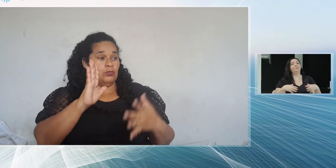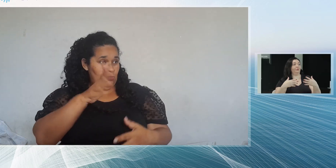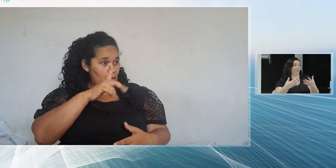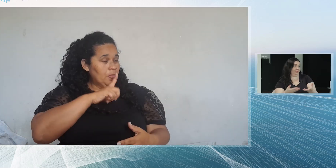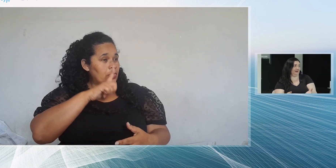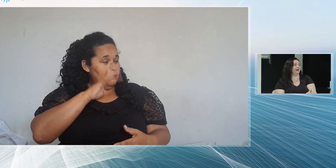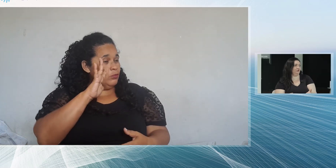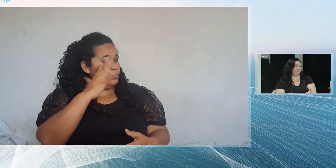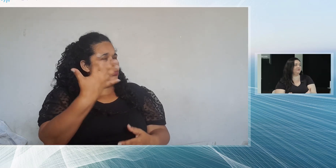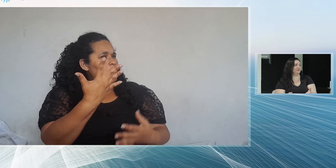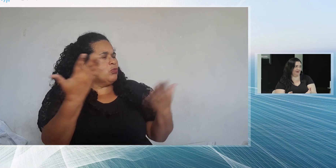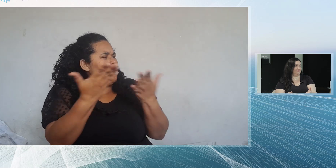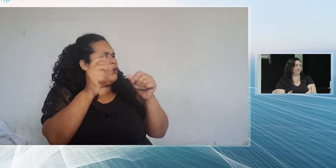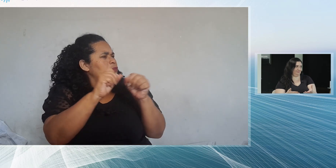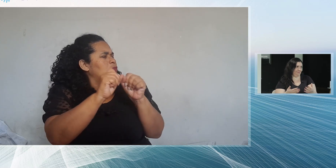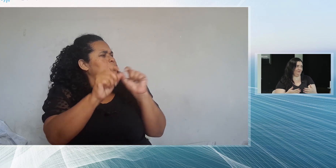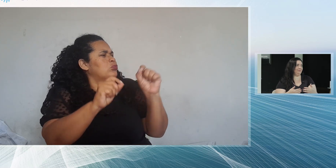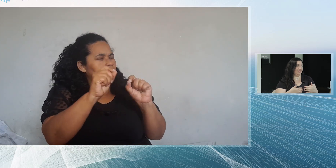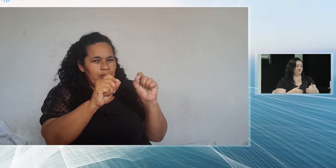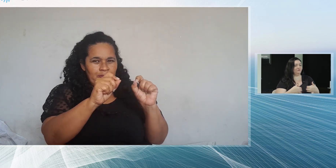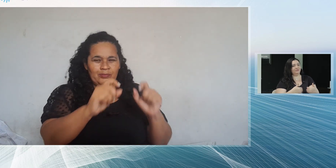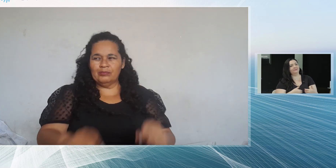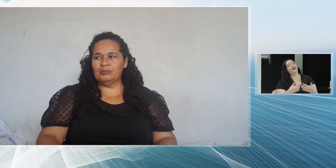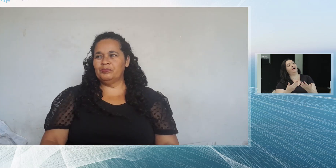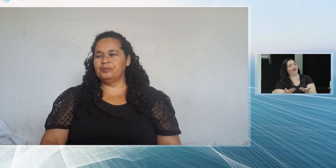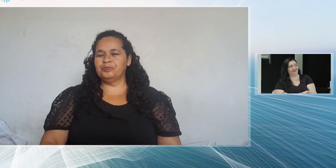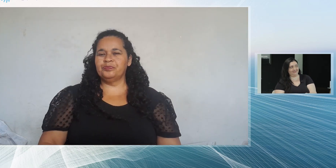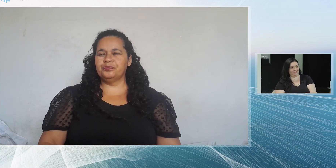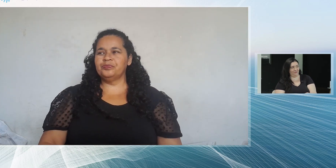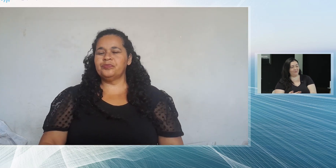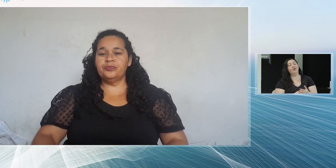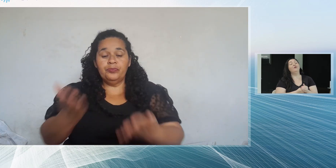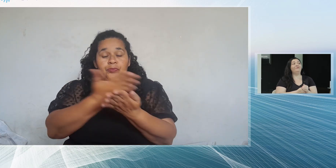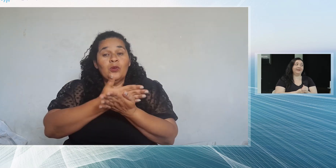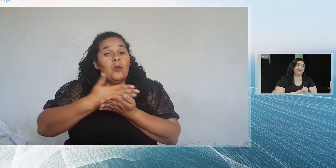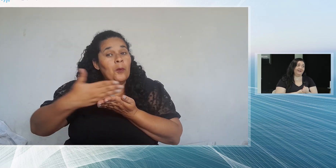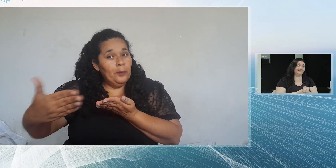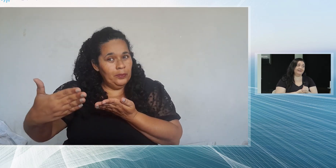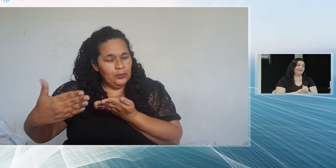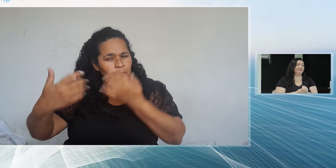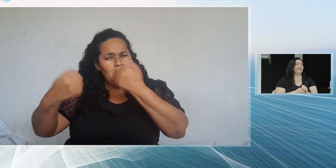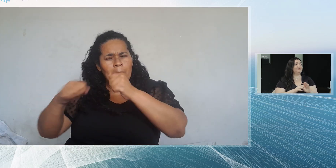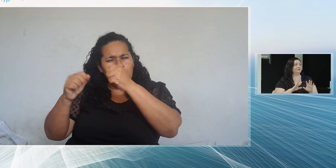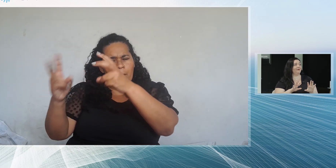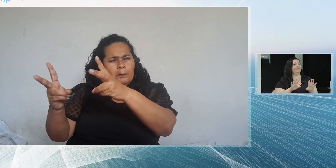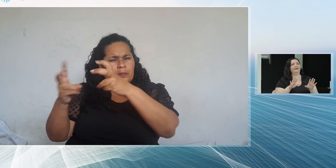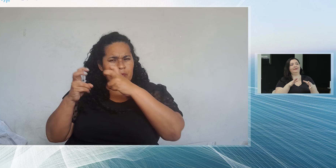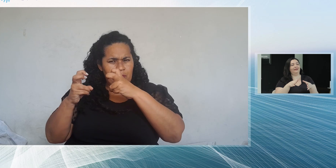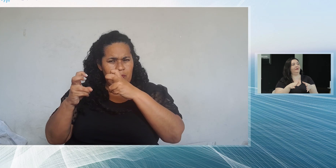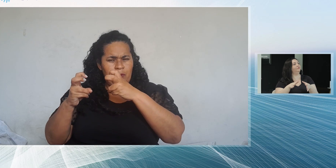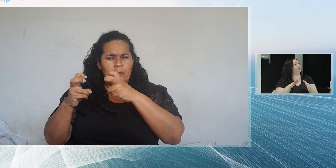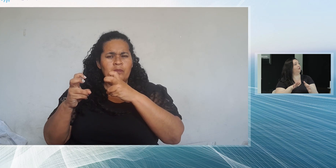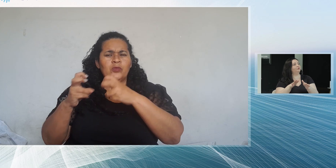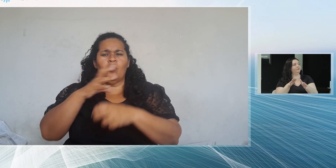certo? Procura ajuda profissional. Provavelmente vão solicitar a avaliação. Fez a avaliação, a minha